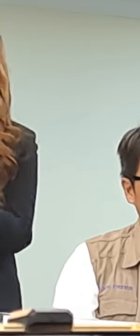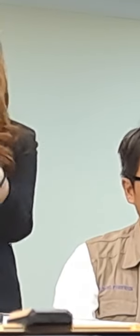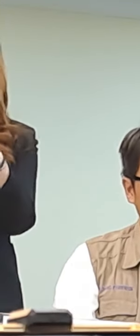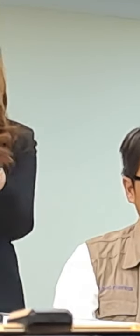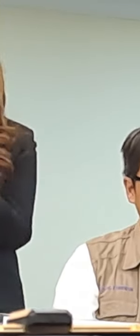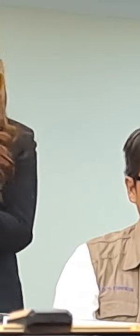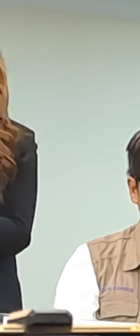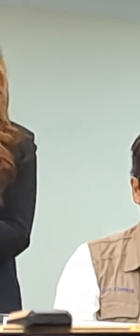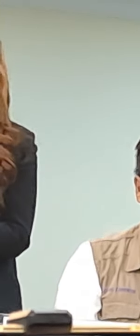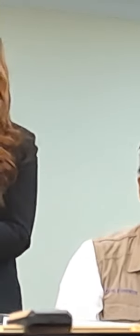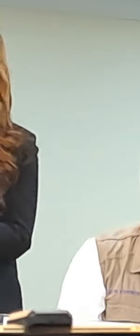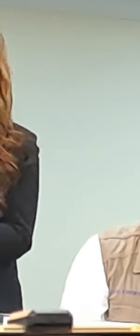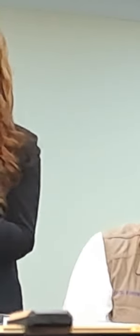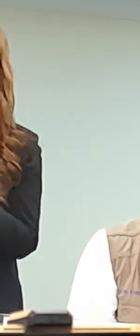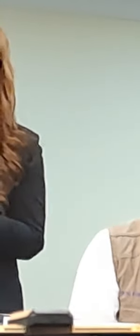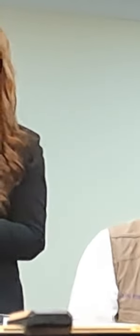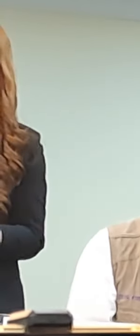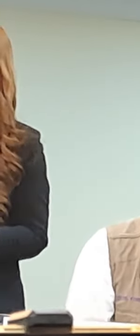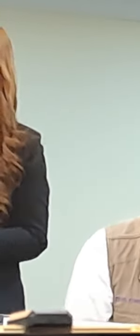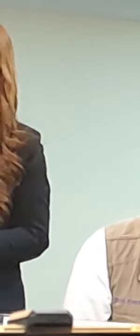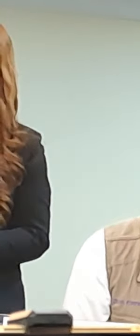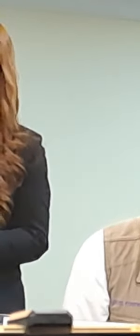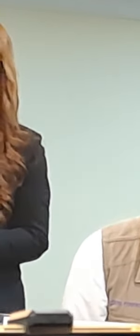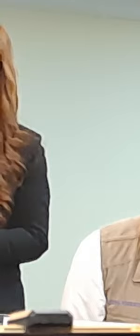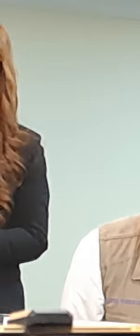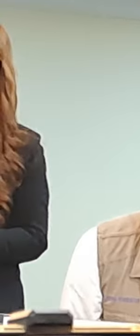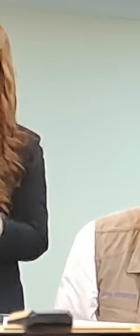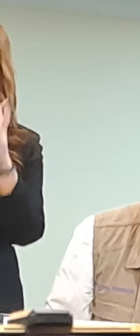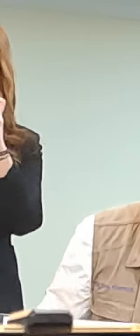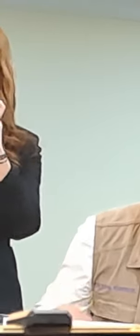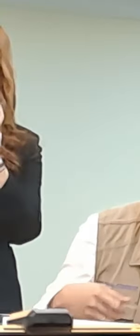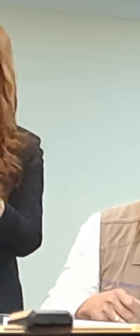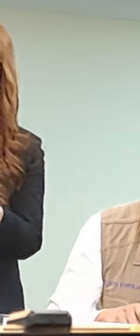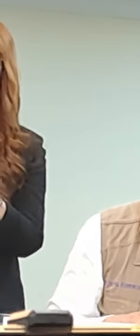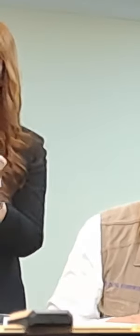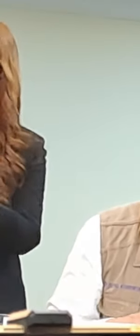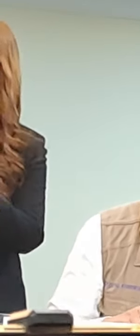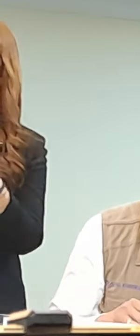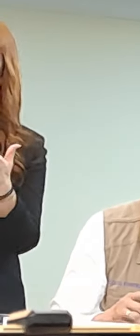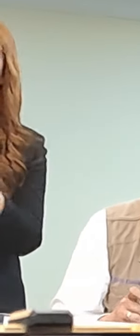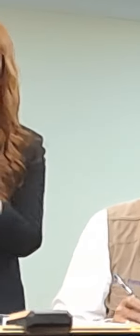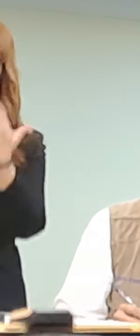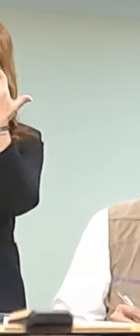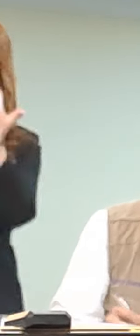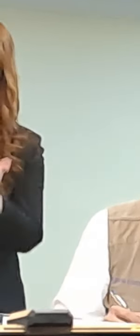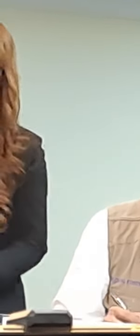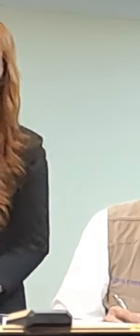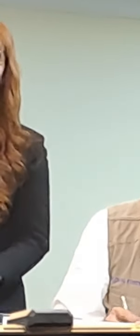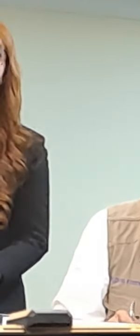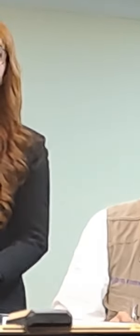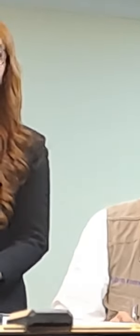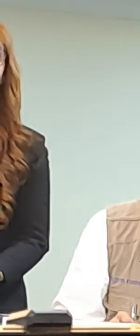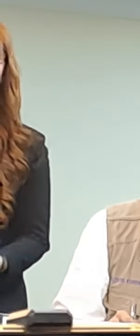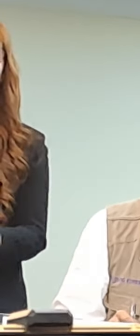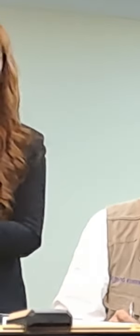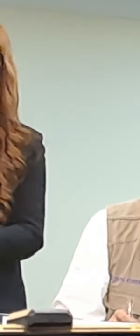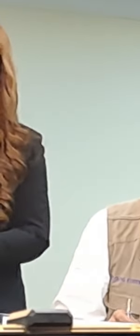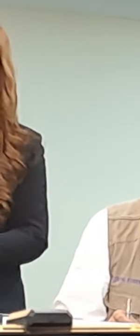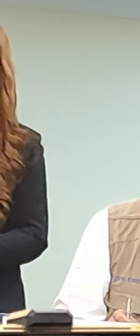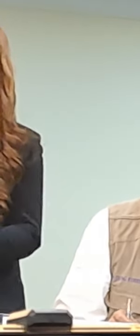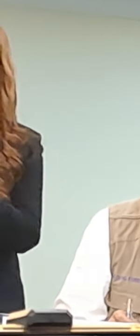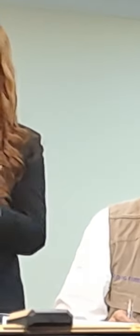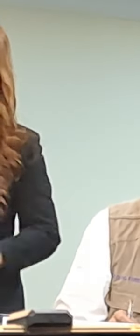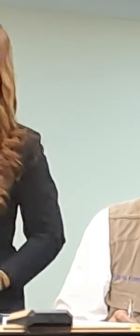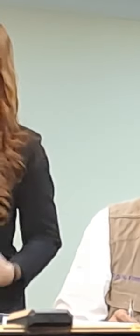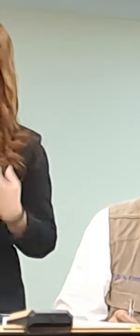atau tidak, di bidang kedokteran forensik kami harus melakukan pemeriksaan menyeluruh terhadap semua organ tubuhnya sehingga kami lakukan